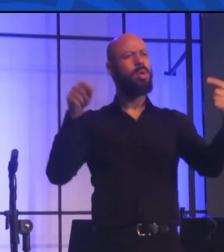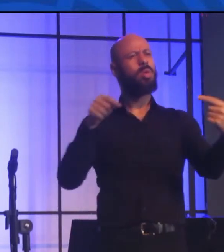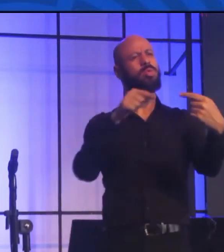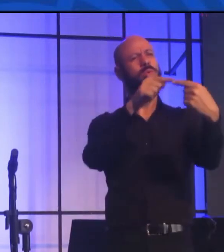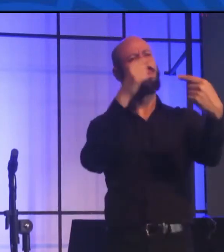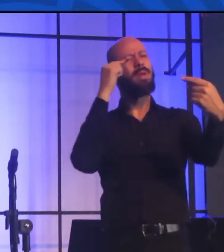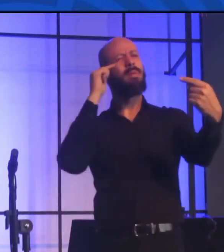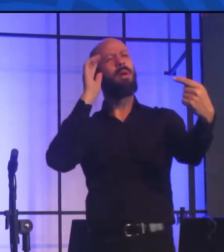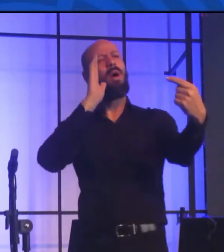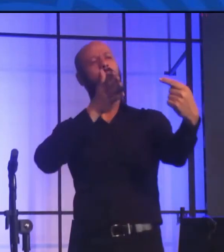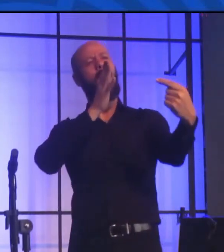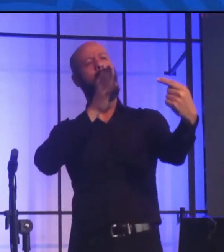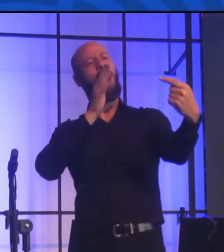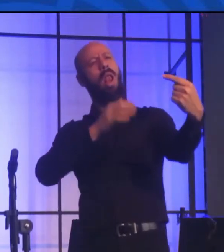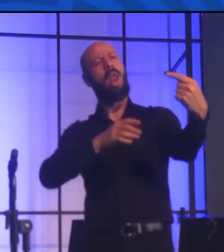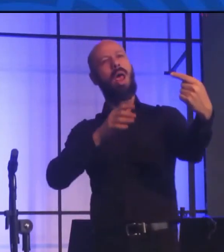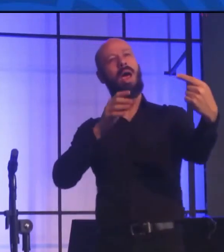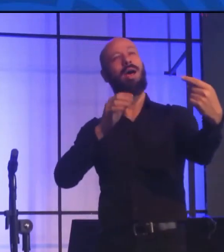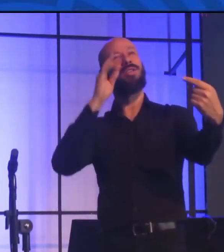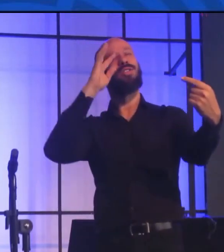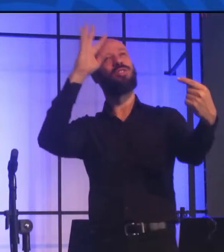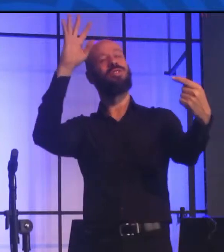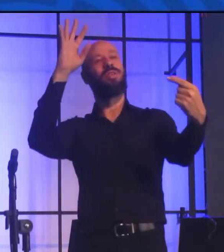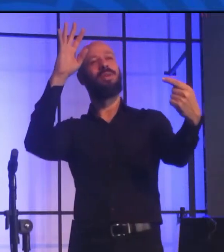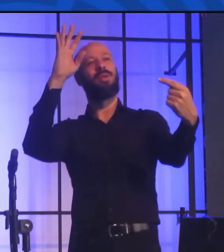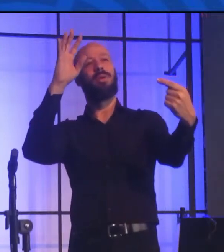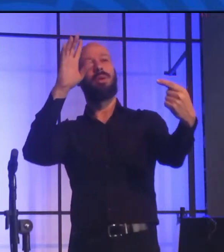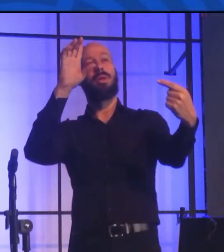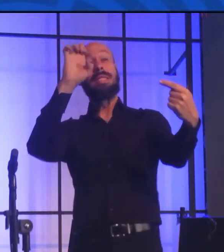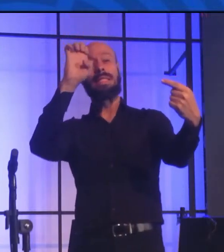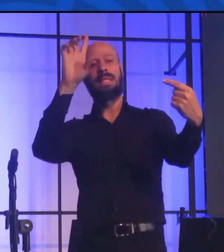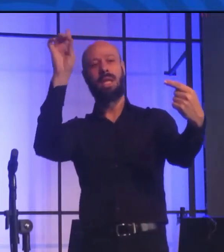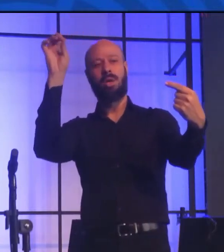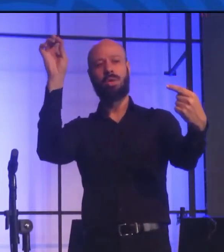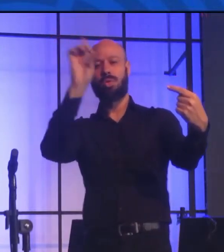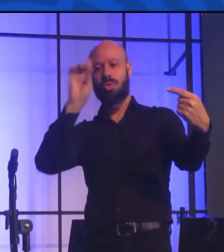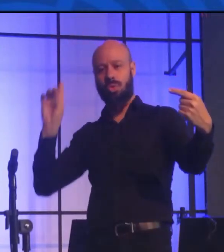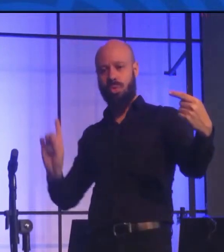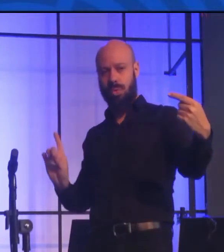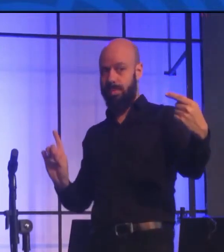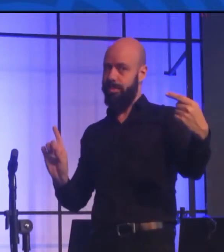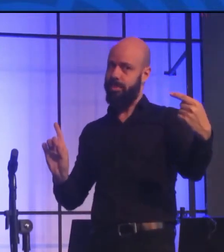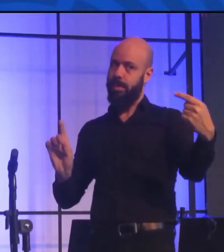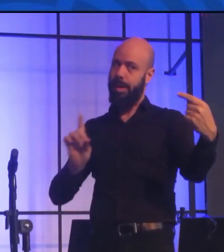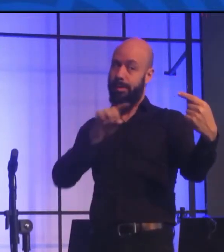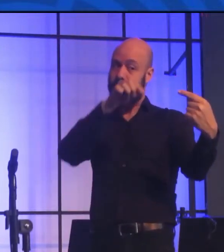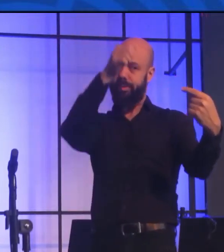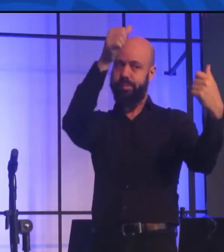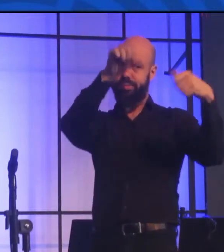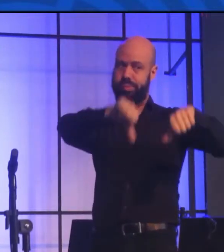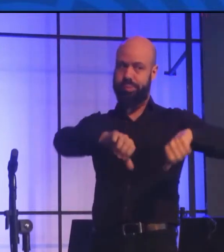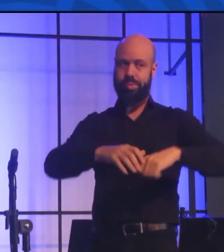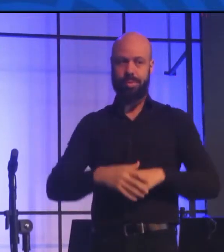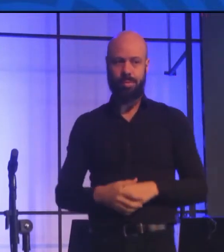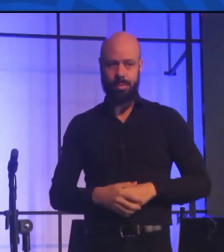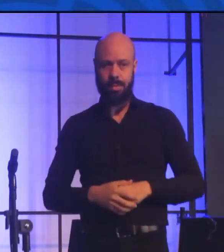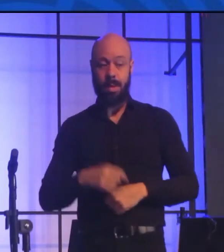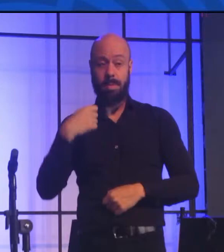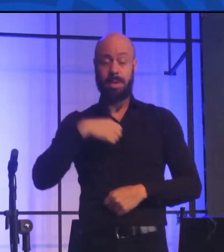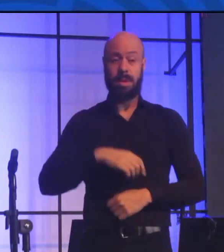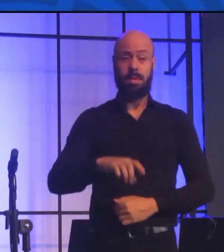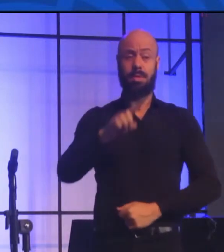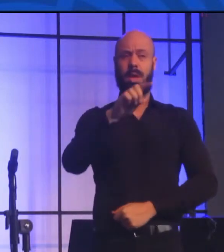sonho, não persiga um objetivo sem Deus. Por quê? Porque do contrário você vai fazer como muitas pessoas fazem: